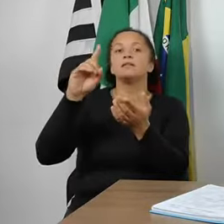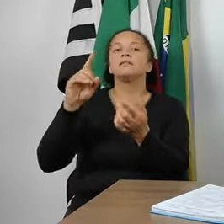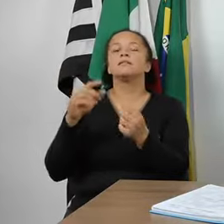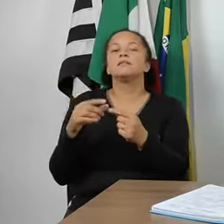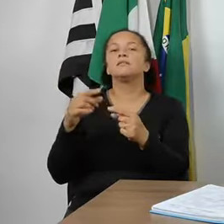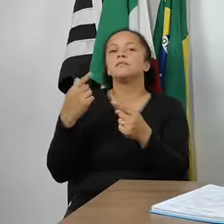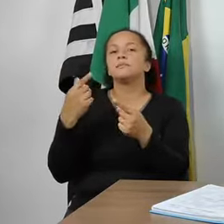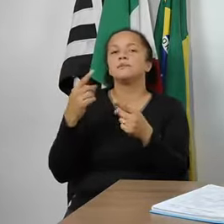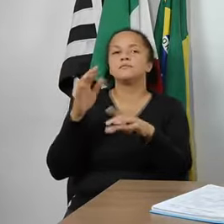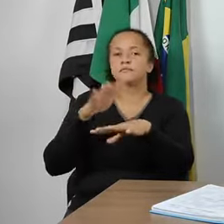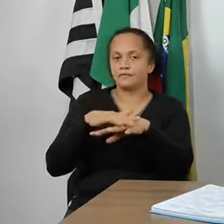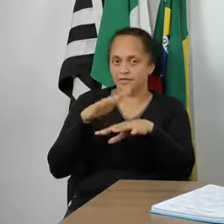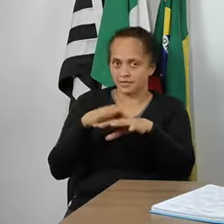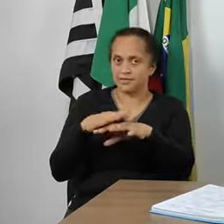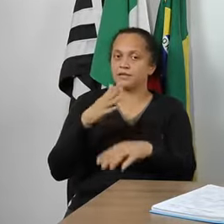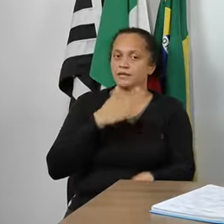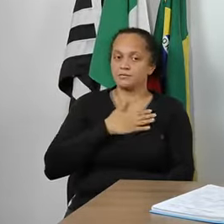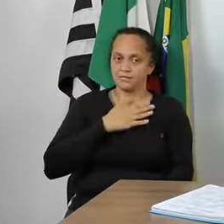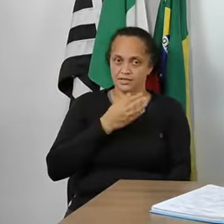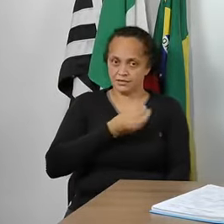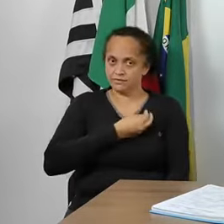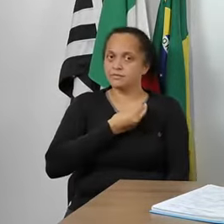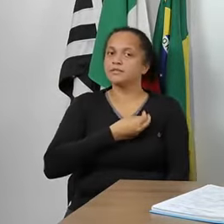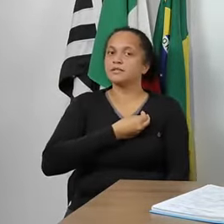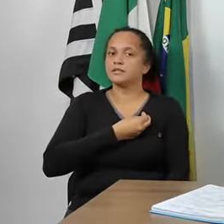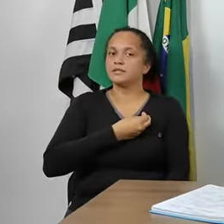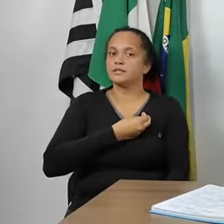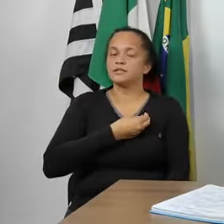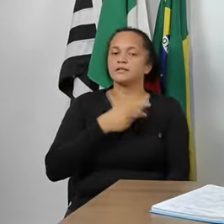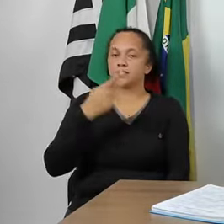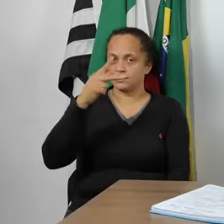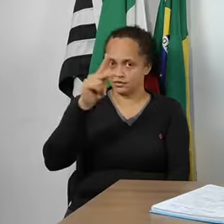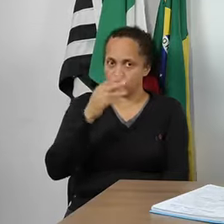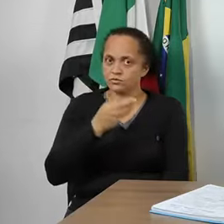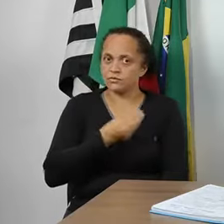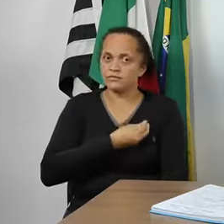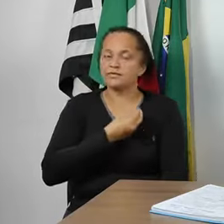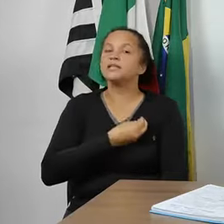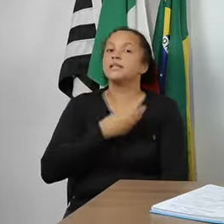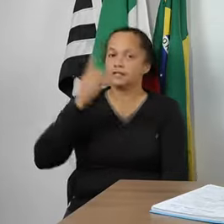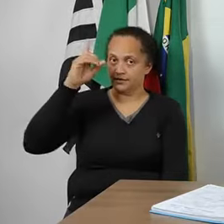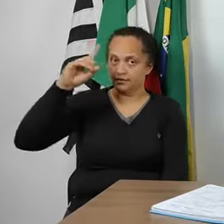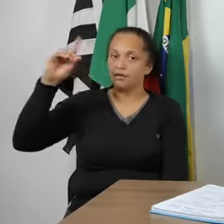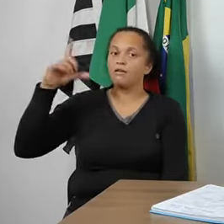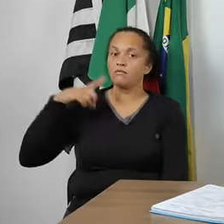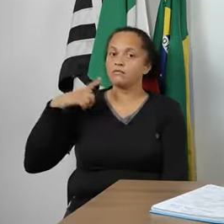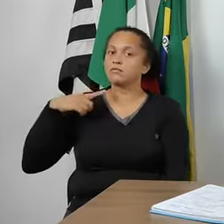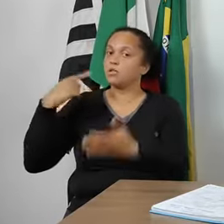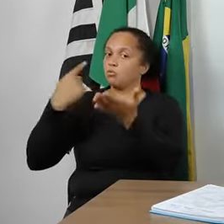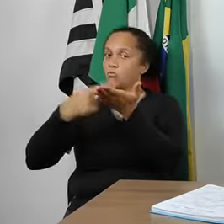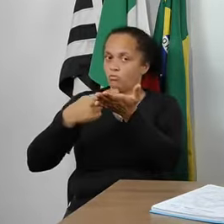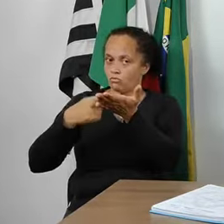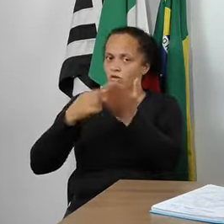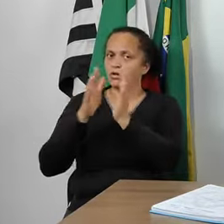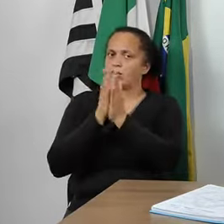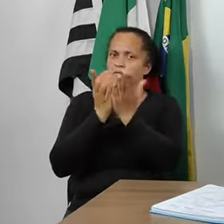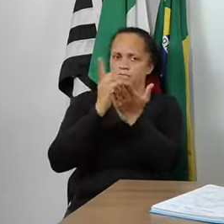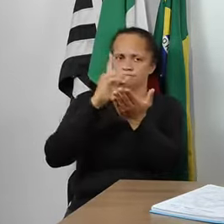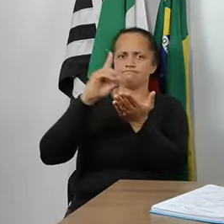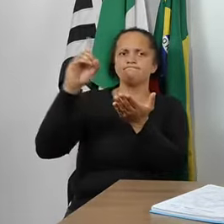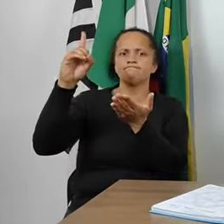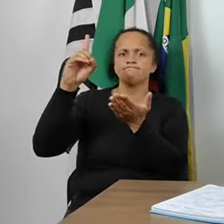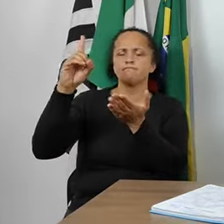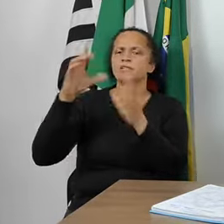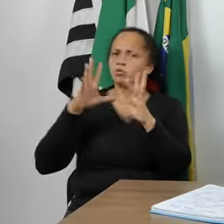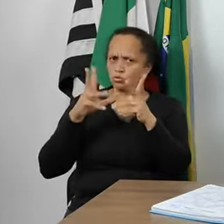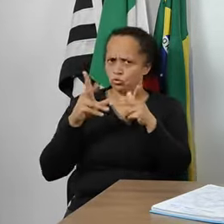na minha vida e na sua vida. Deus tem um compromisso de fidelidade com sua palavra. Tudo que